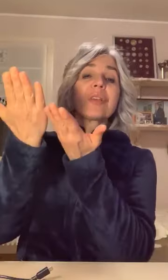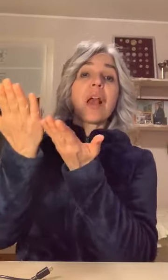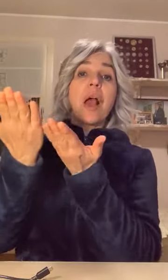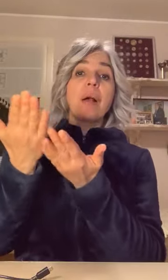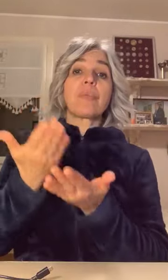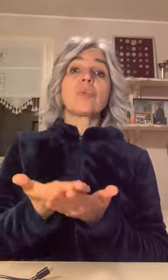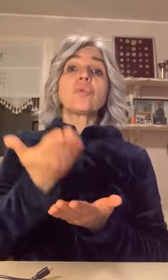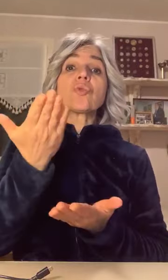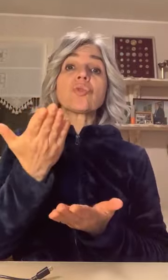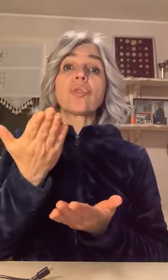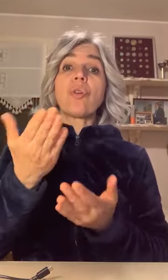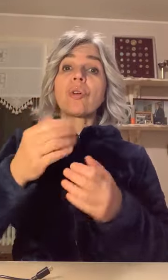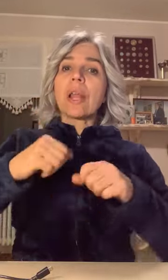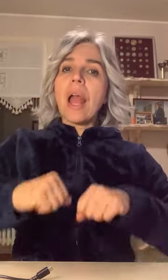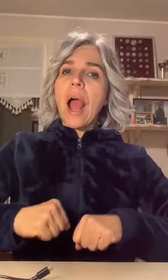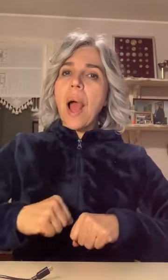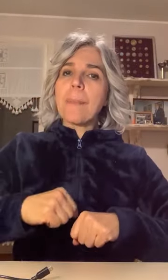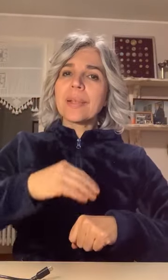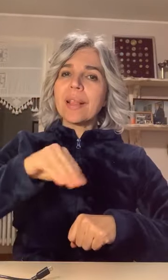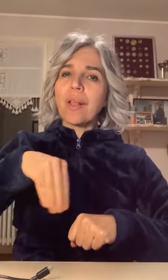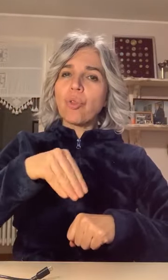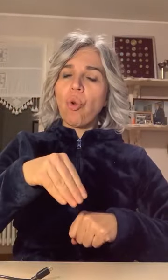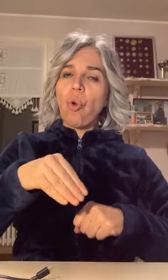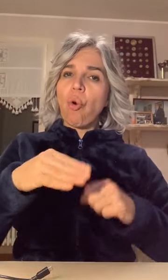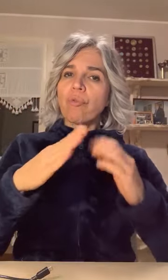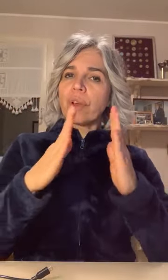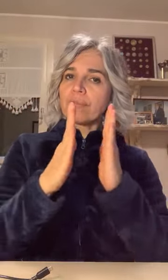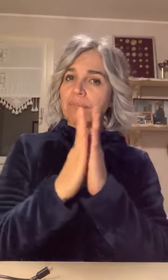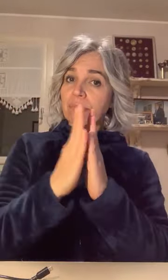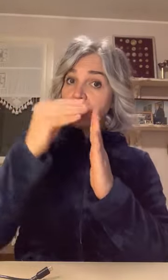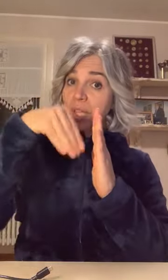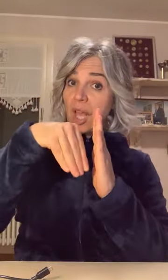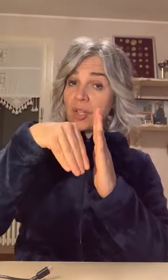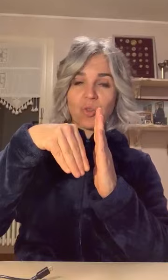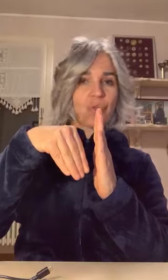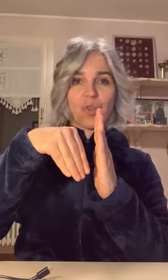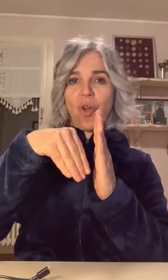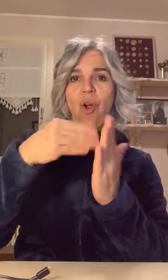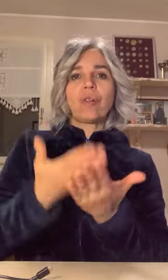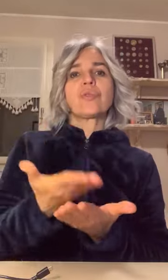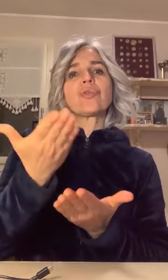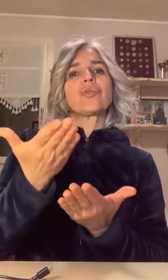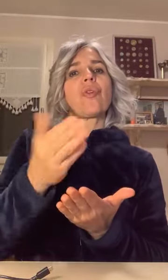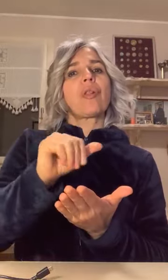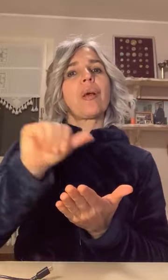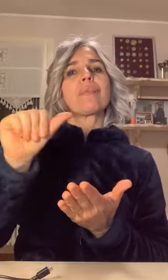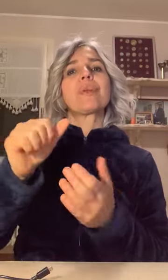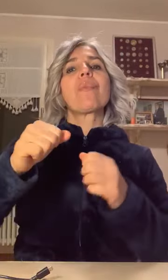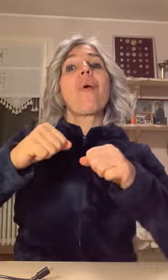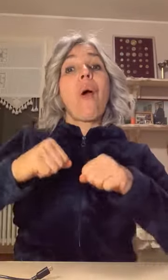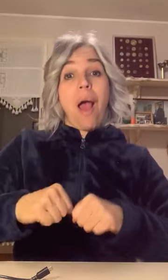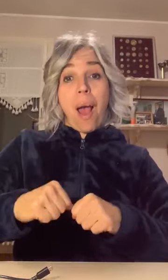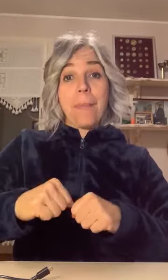dell'uomo. Lui è venuto ad abitare nel cuore dell'uomo. E l'Apostolo Paolo dice: noi siamo il tempio dello Spirito